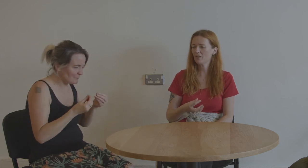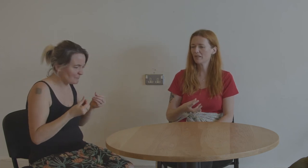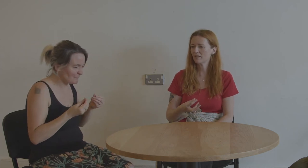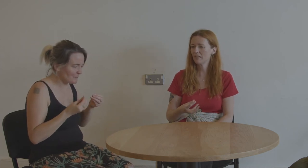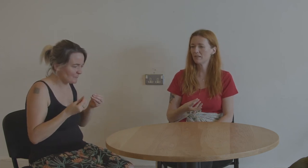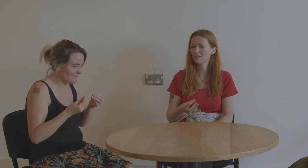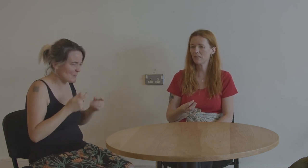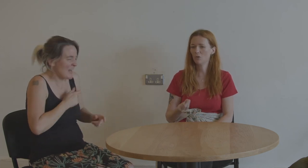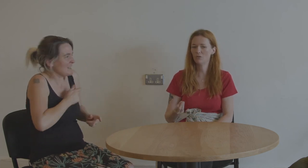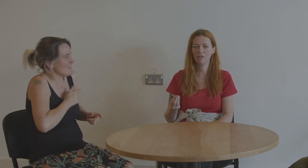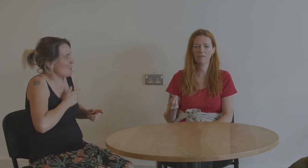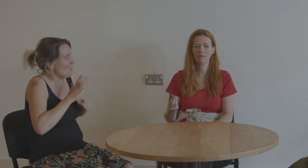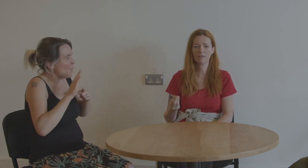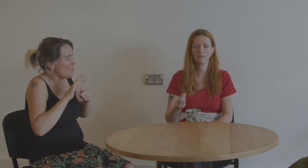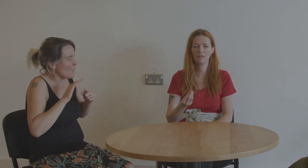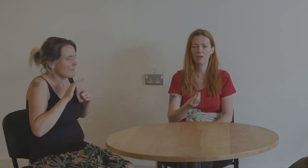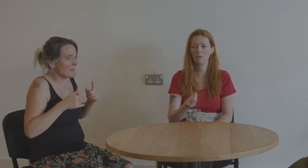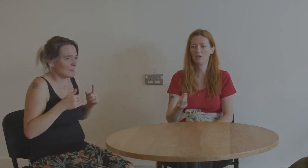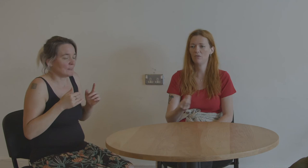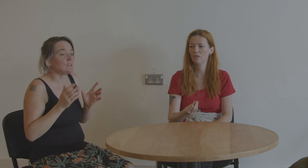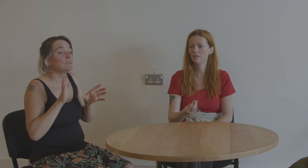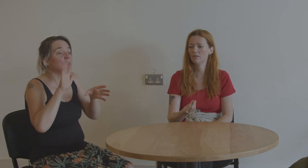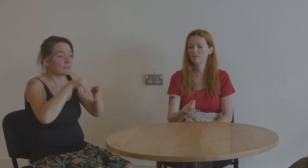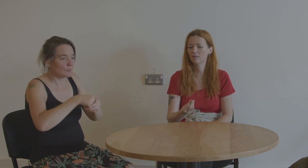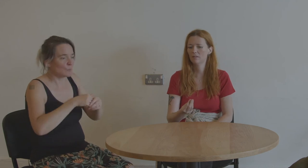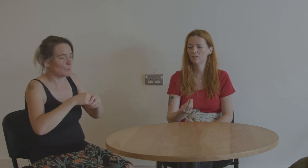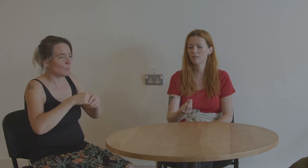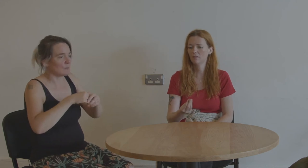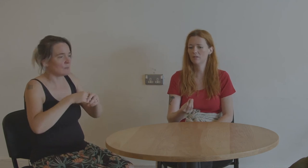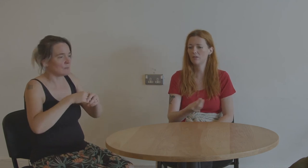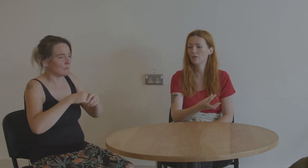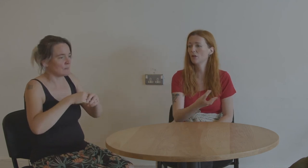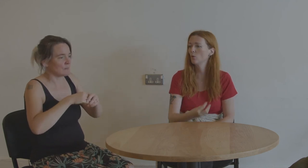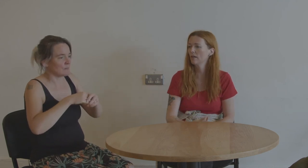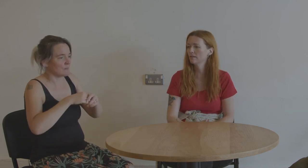pha anxiety o fynd i fel fyd sydd yn clywed.